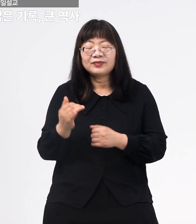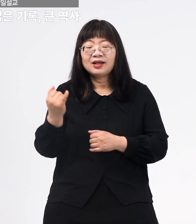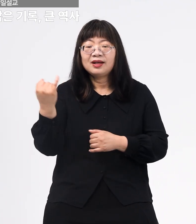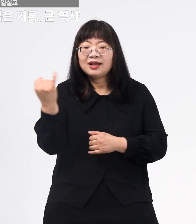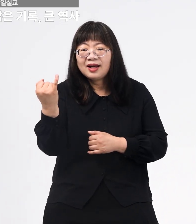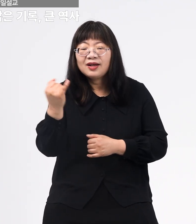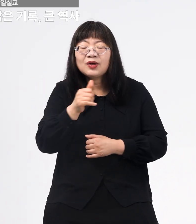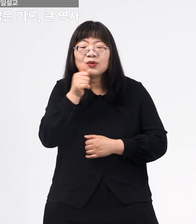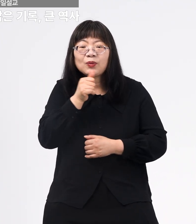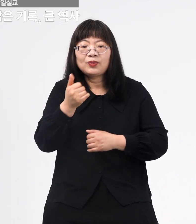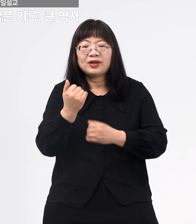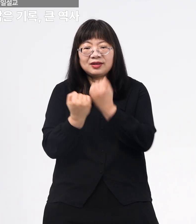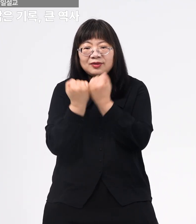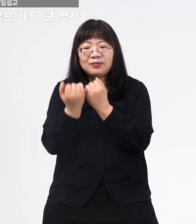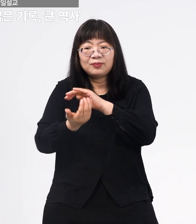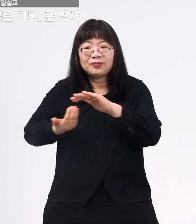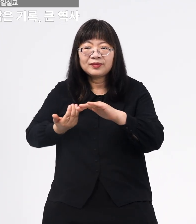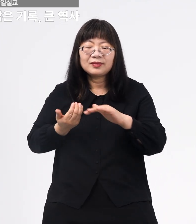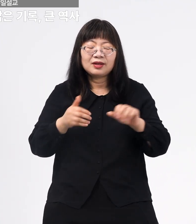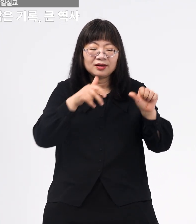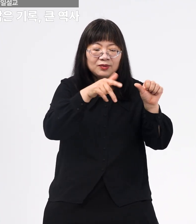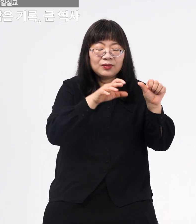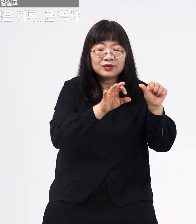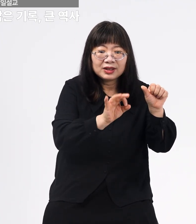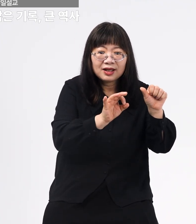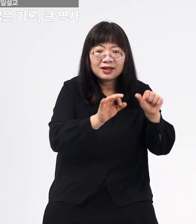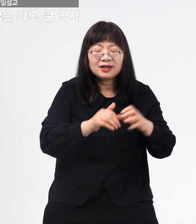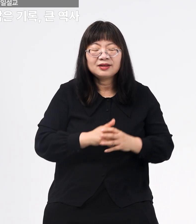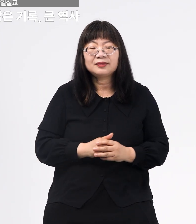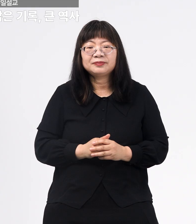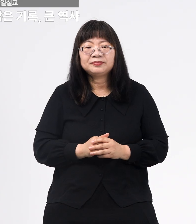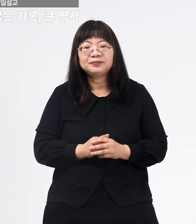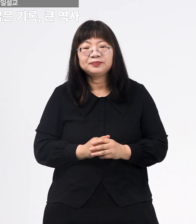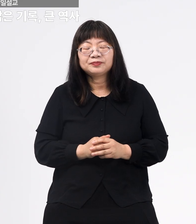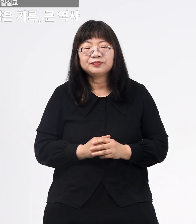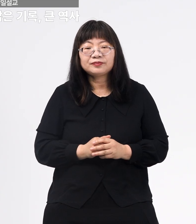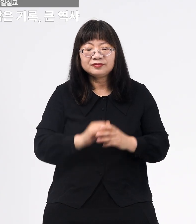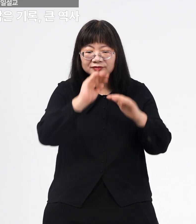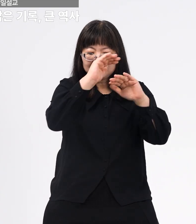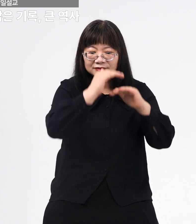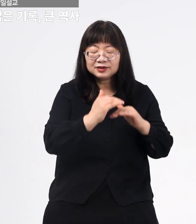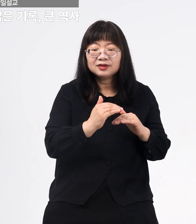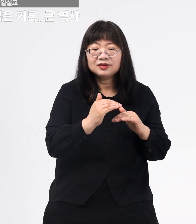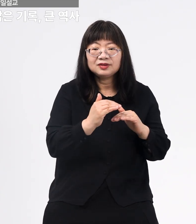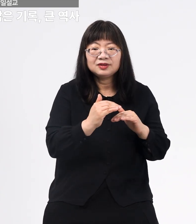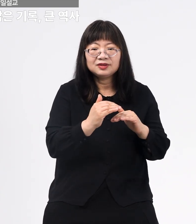소개하기 전에 5장은 어느 위치인가를